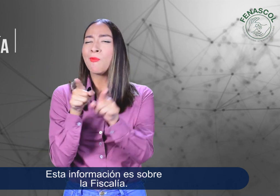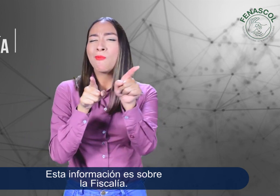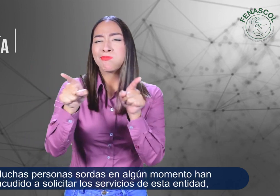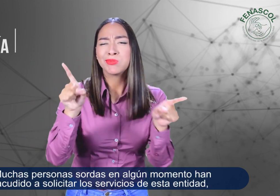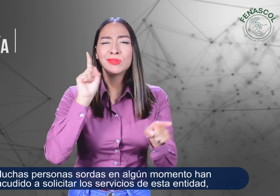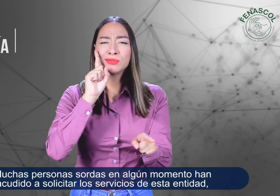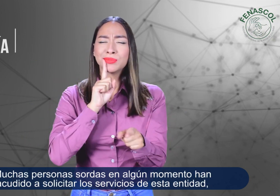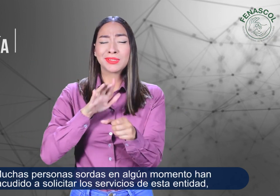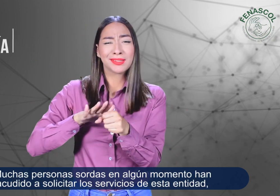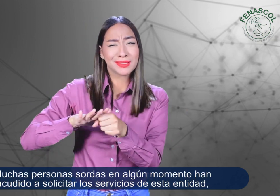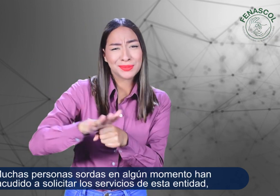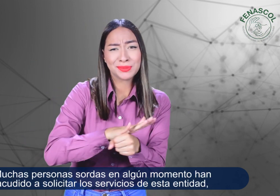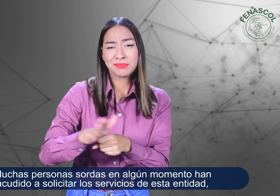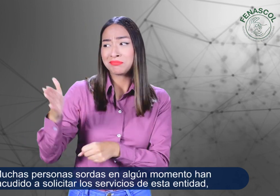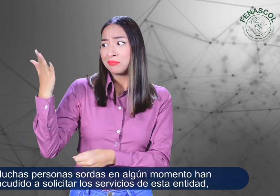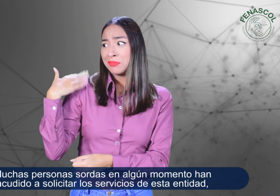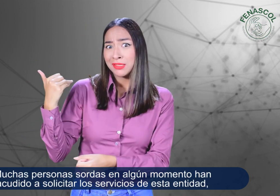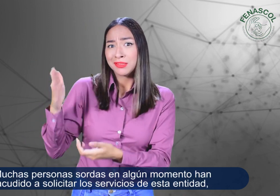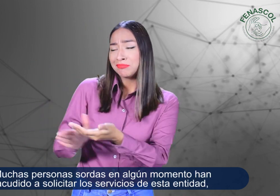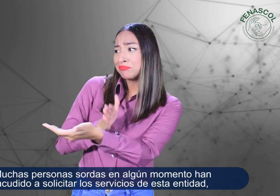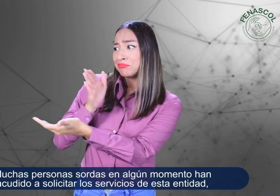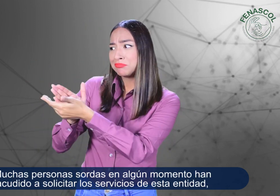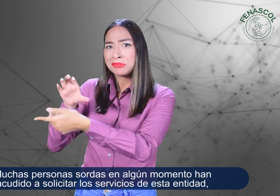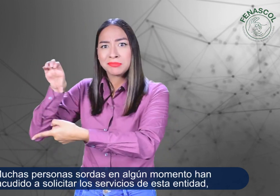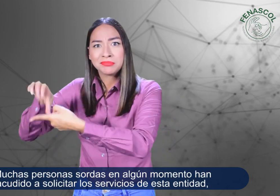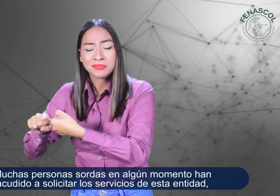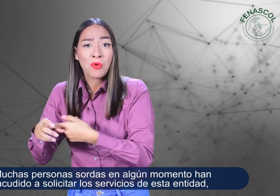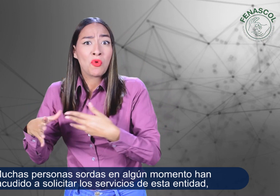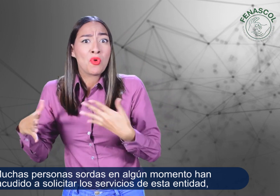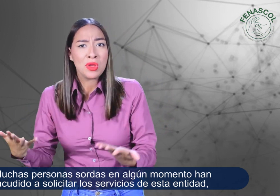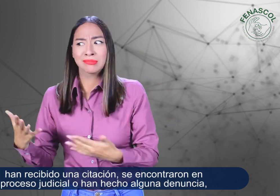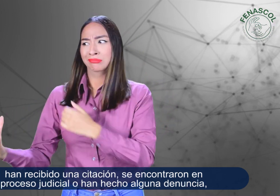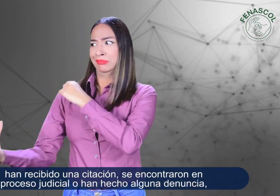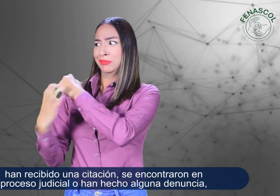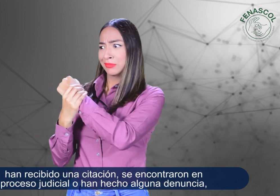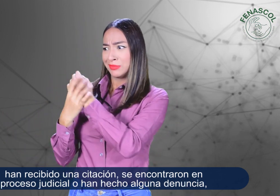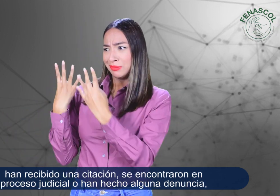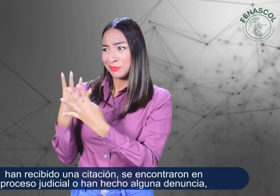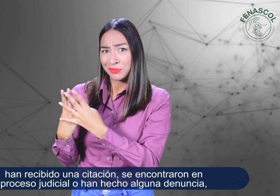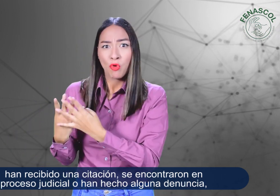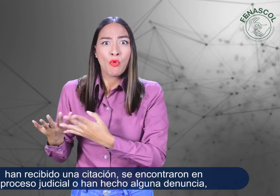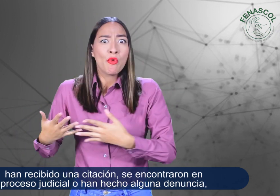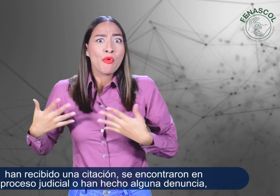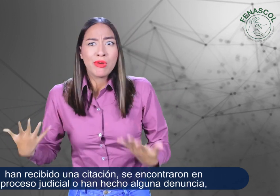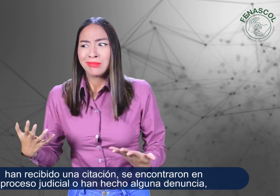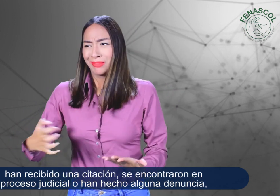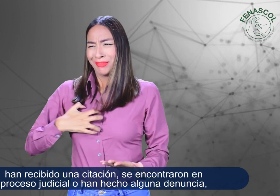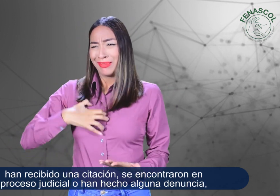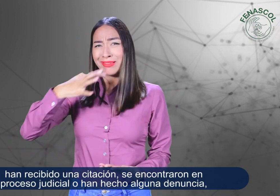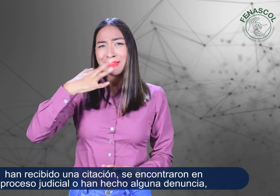Muchas personas sordas en algún momento han acudido a solicitar los servicios de esta entidad, han recibido una citación, se encontraron en proceso